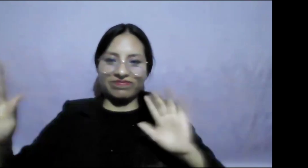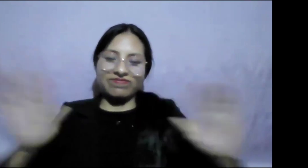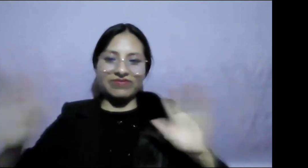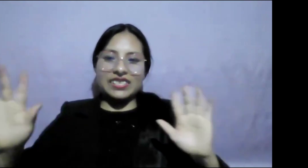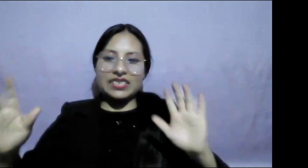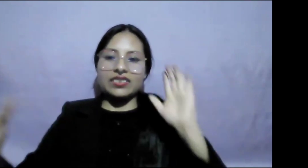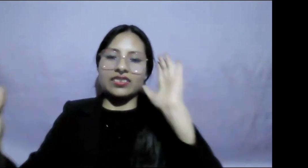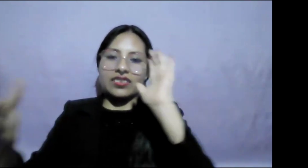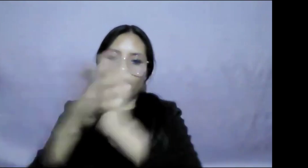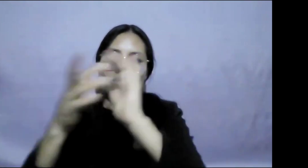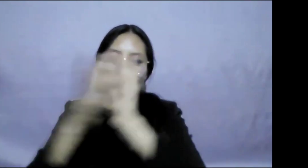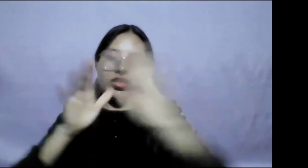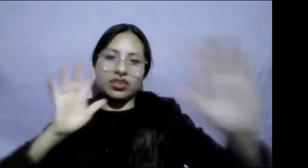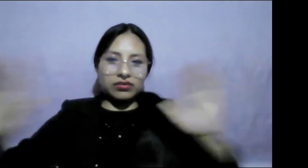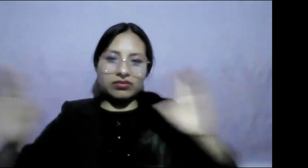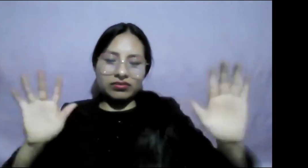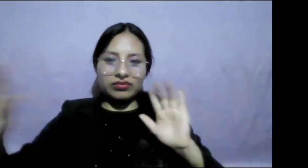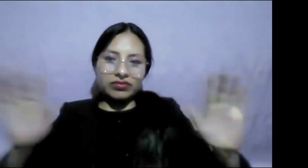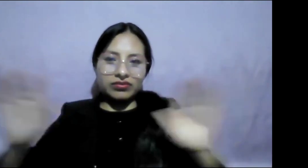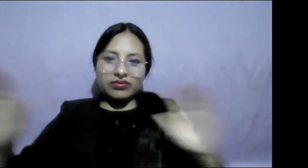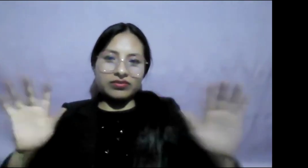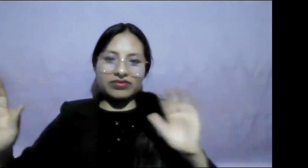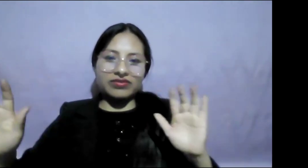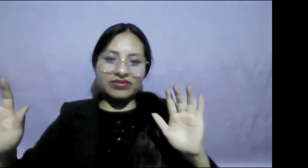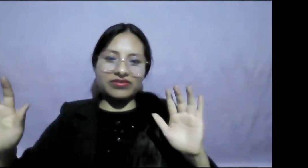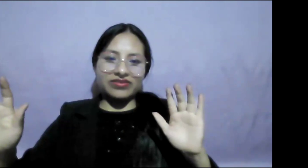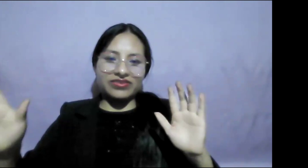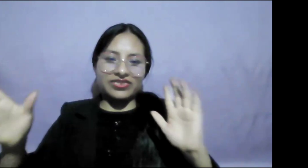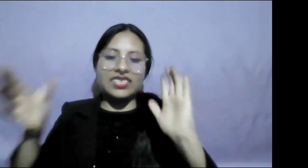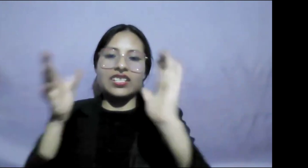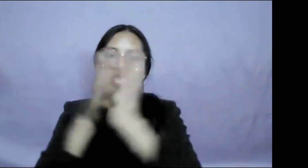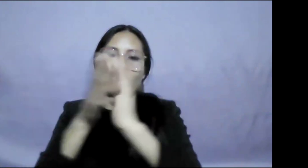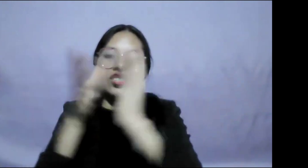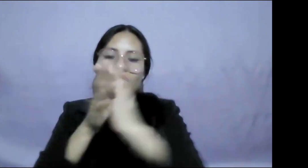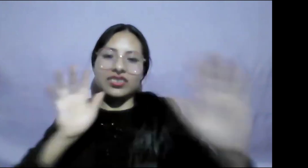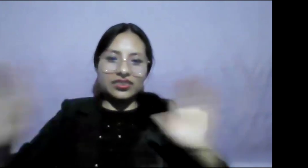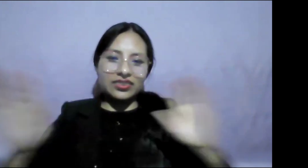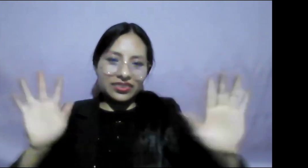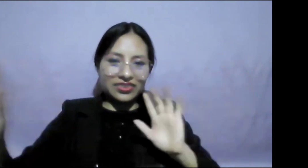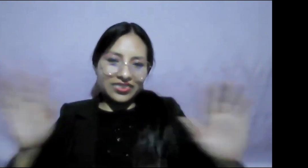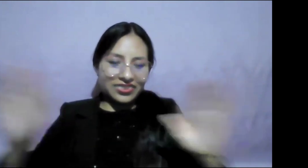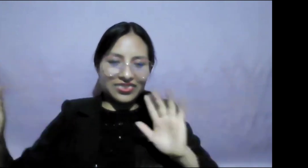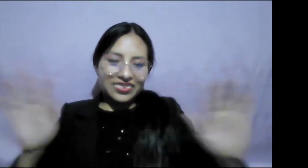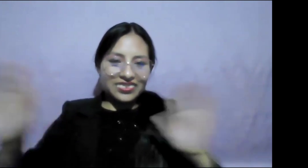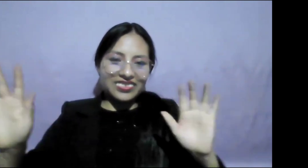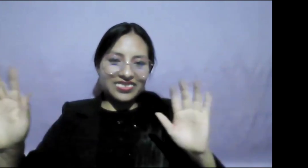está chincha Ajá Y así como festejo no terminas